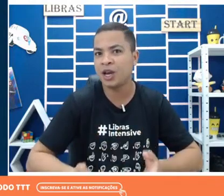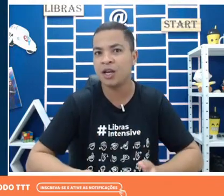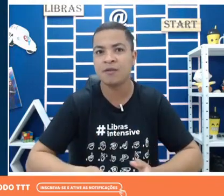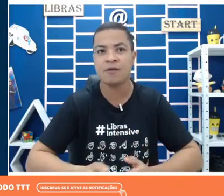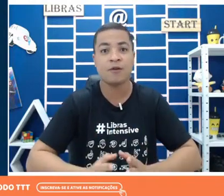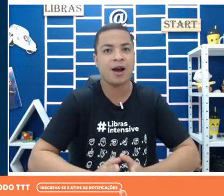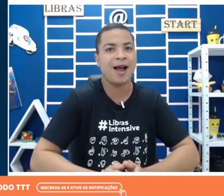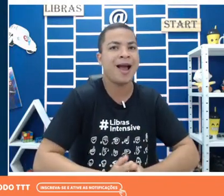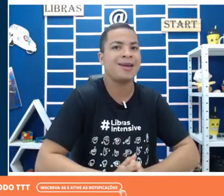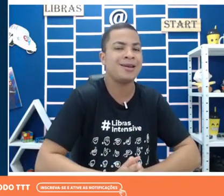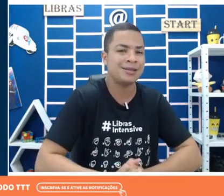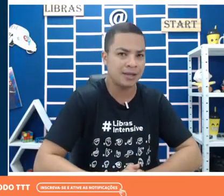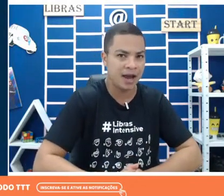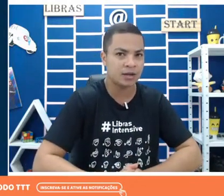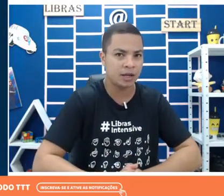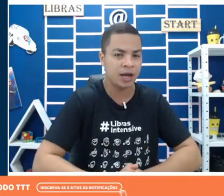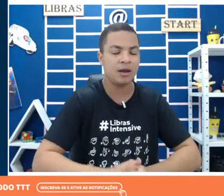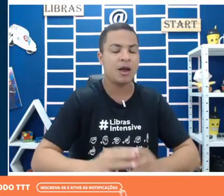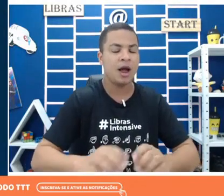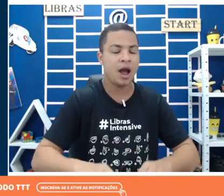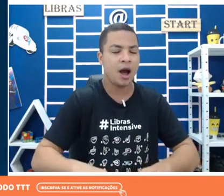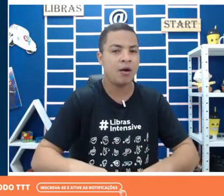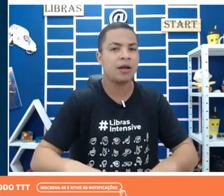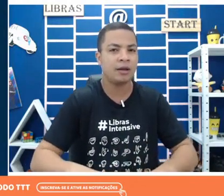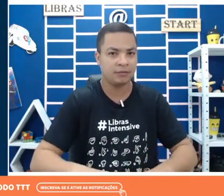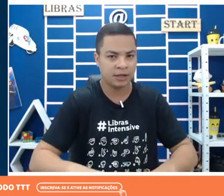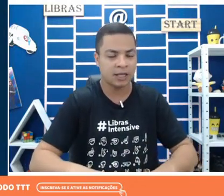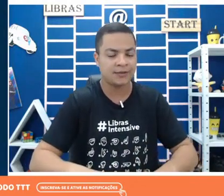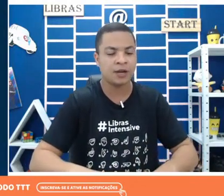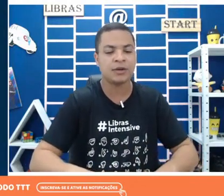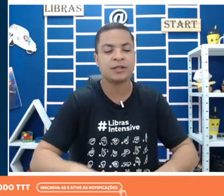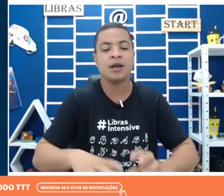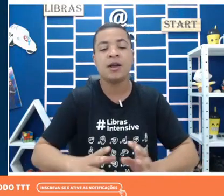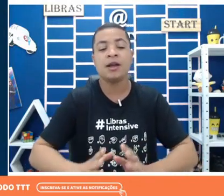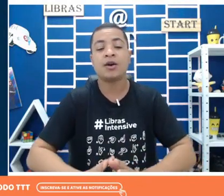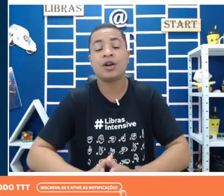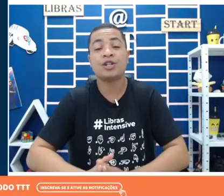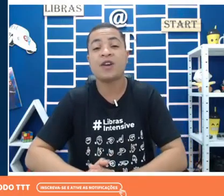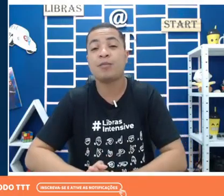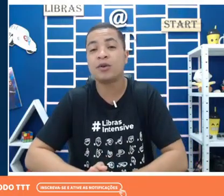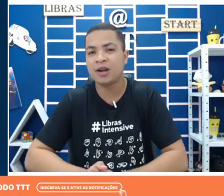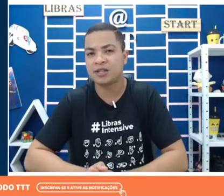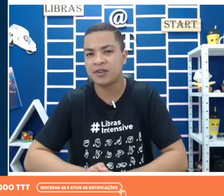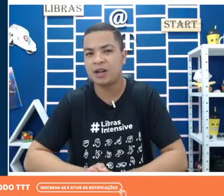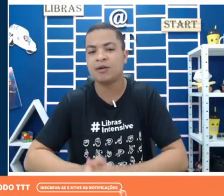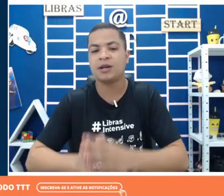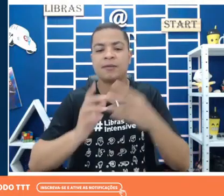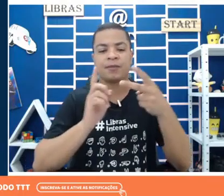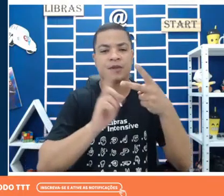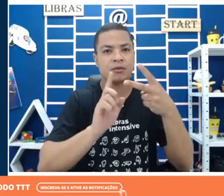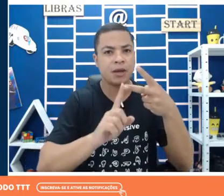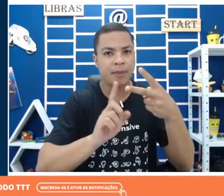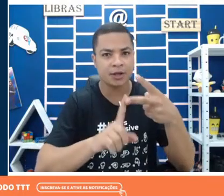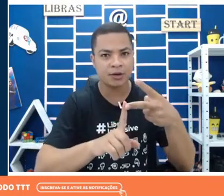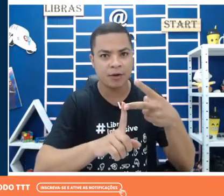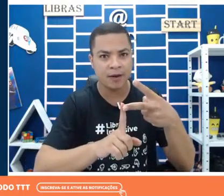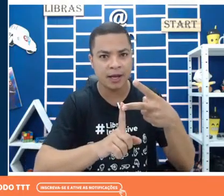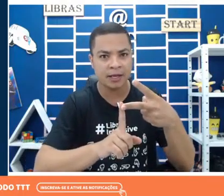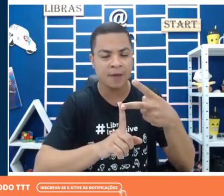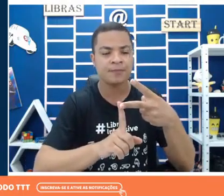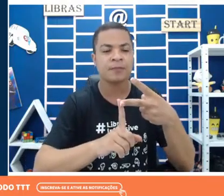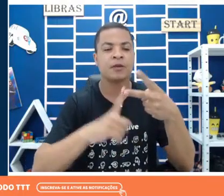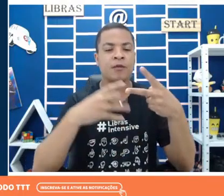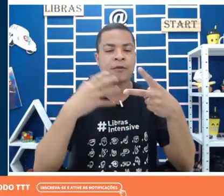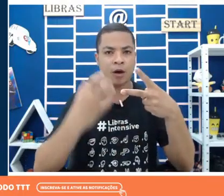que eu usei, não vou focar nesses sinais, ok? A aula, classificadores. Então agora a gente vai pôr os classificadores. Segunda parte do que eu